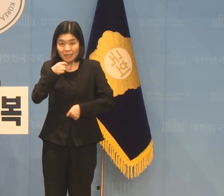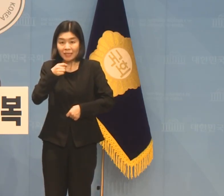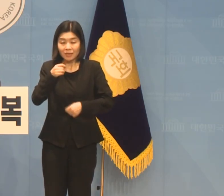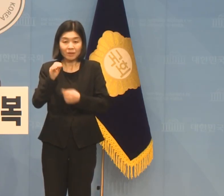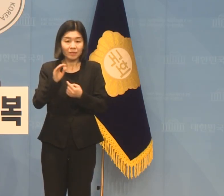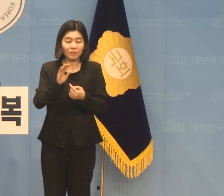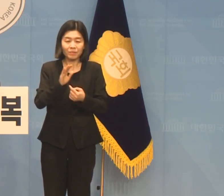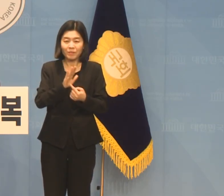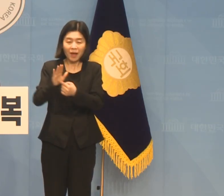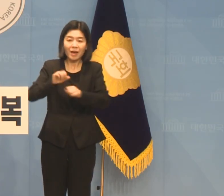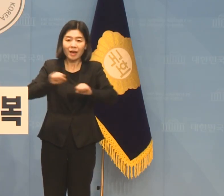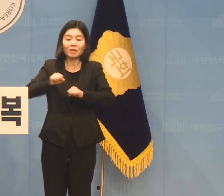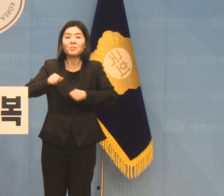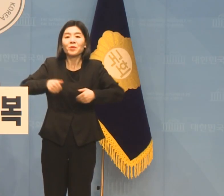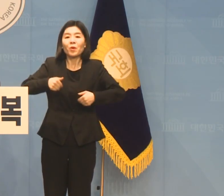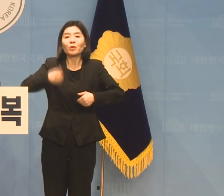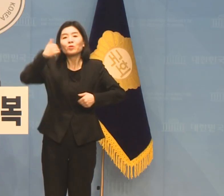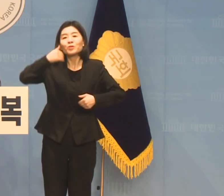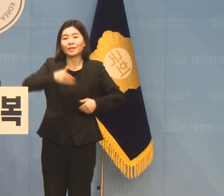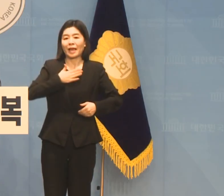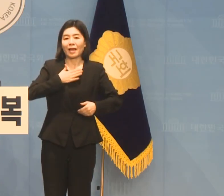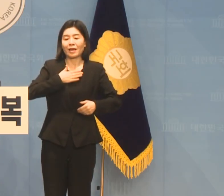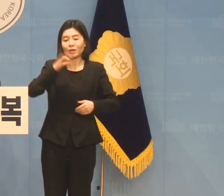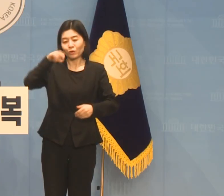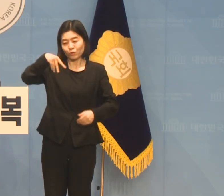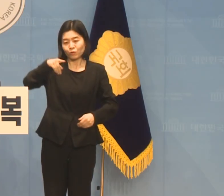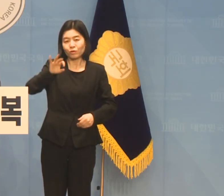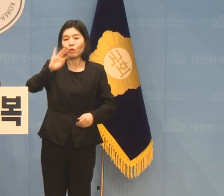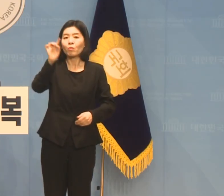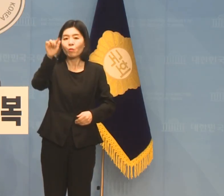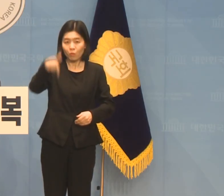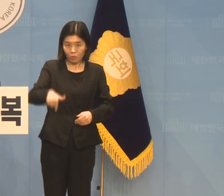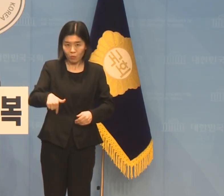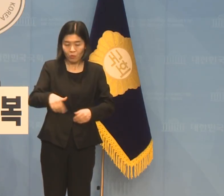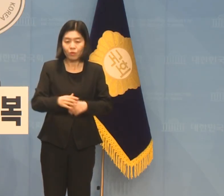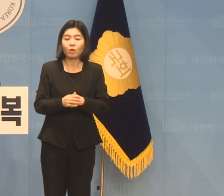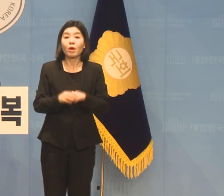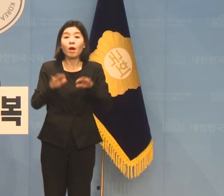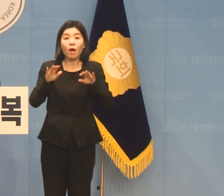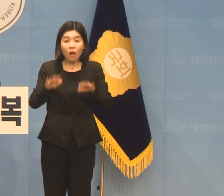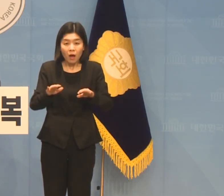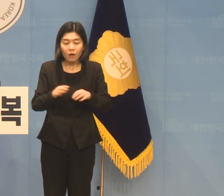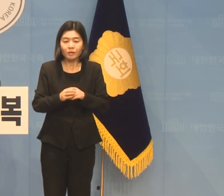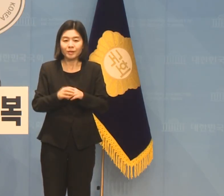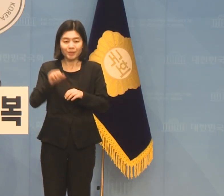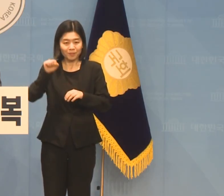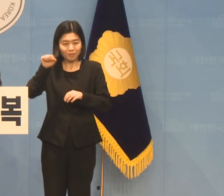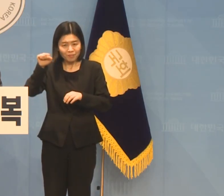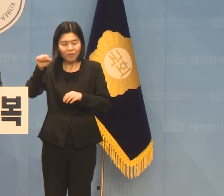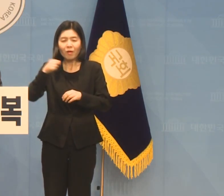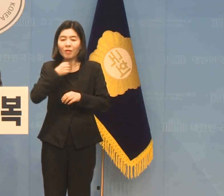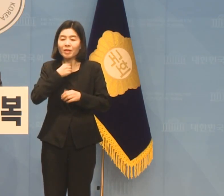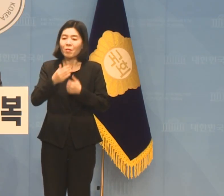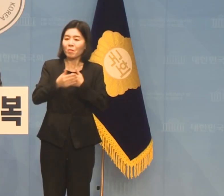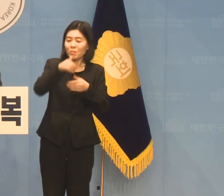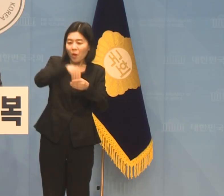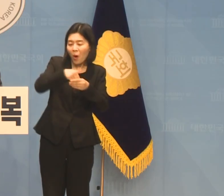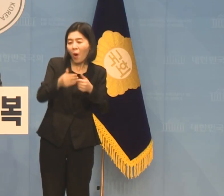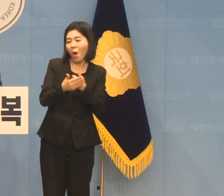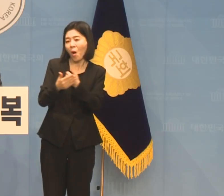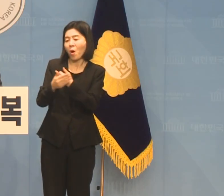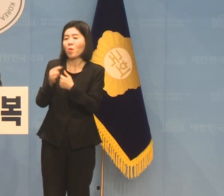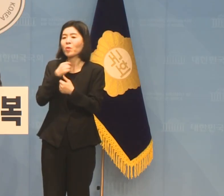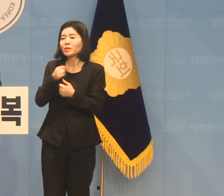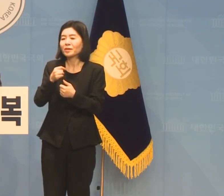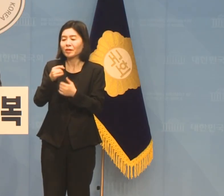유정복이 바로 진실의 창입니다. 우리 후보들도 대부분 선거에 임하면서 표를 얻기 위해 변장과 둔갑을